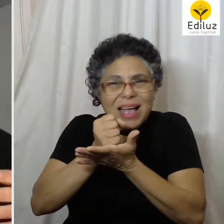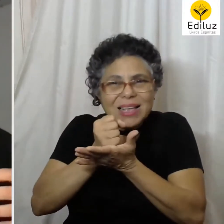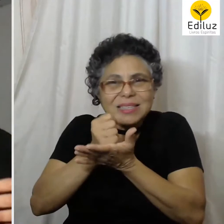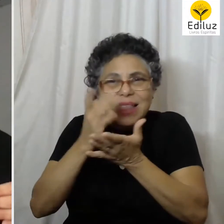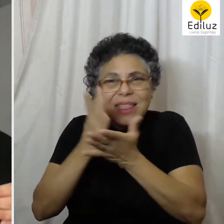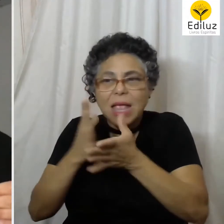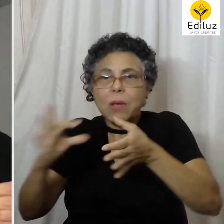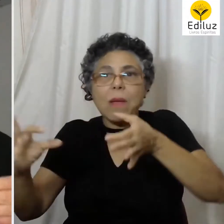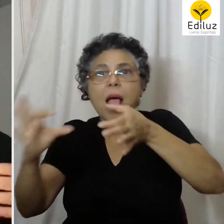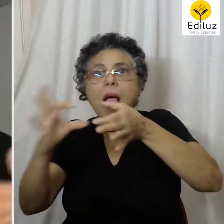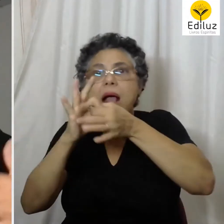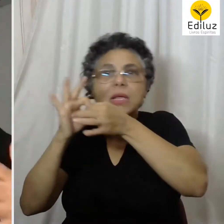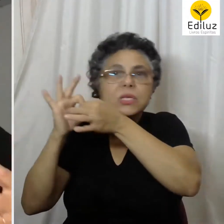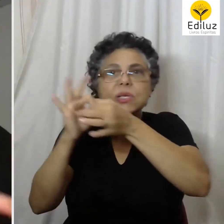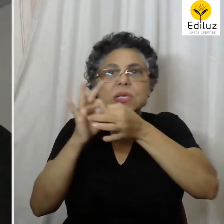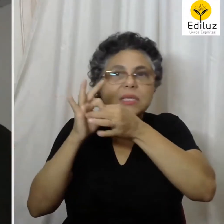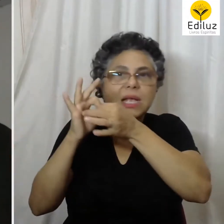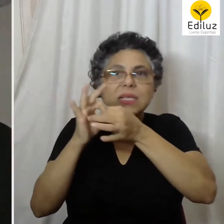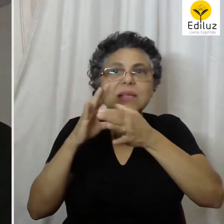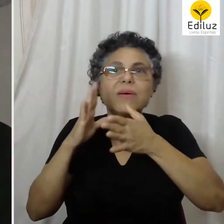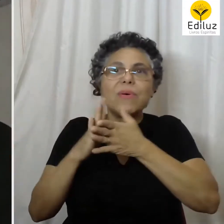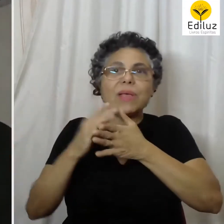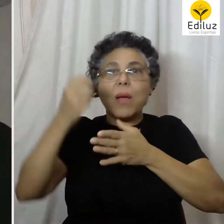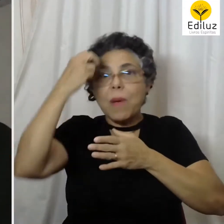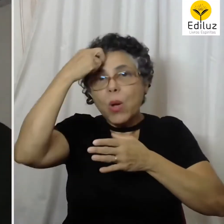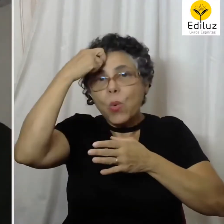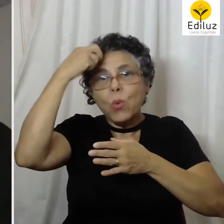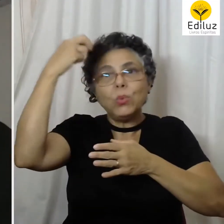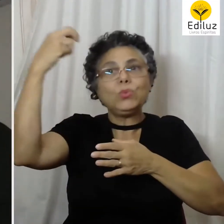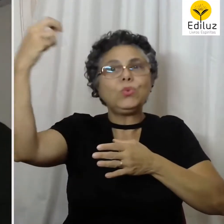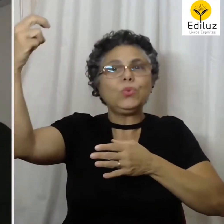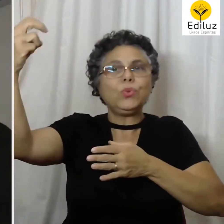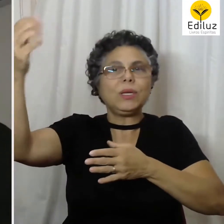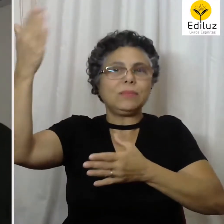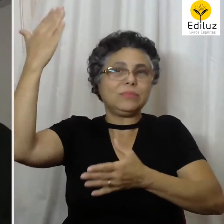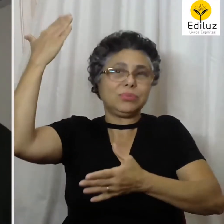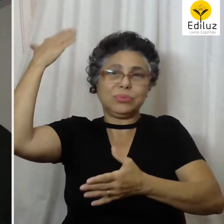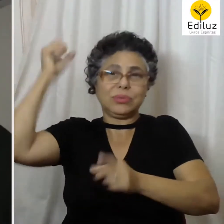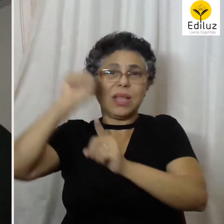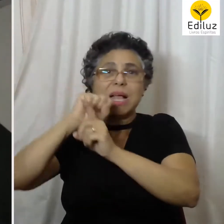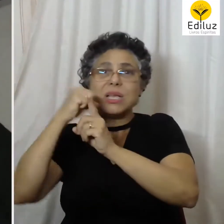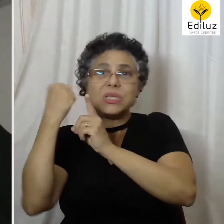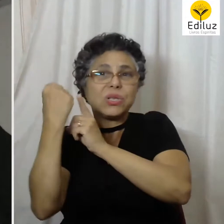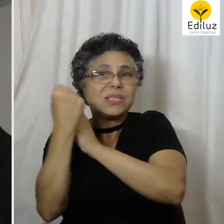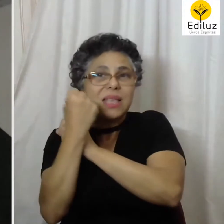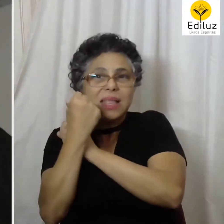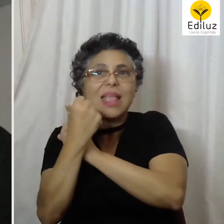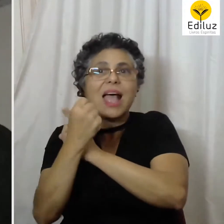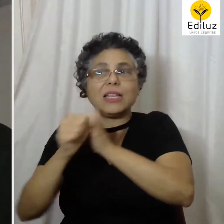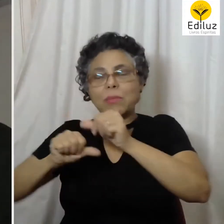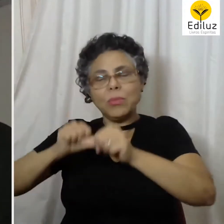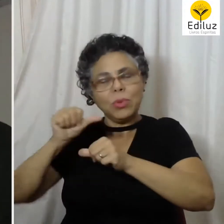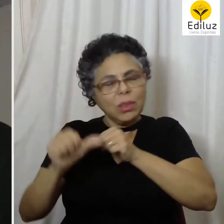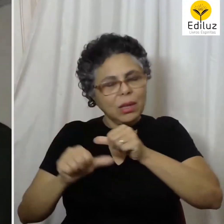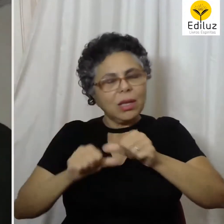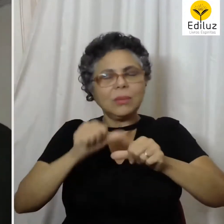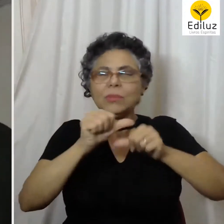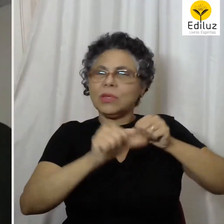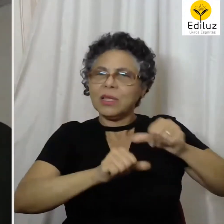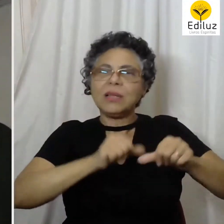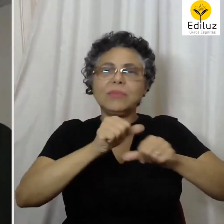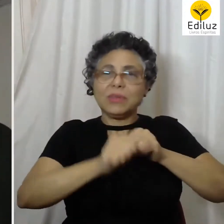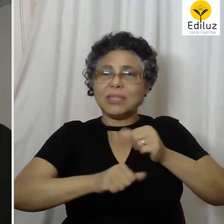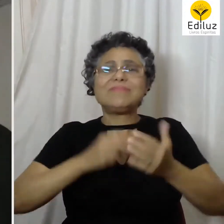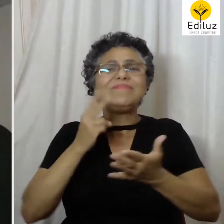associadas a um padrão cultural, né? A sociedade vem se modificando ao longo